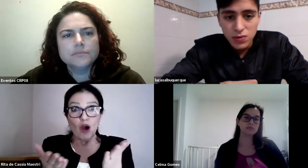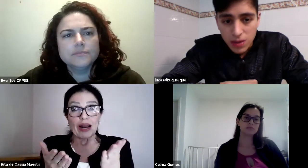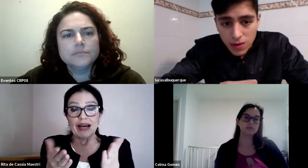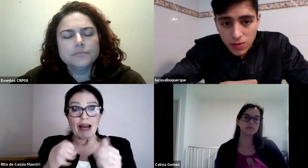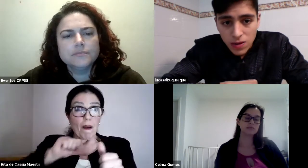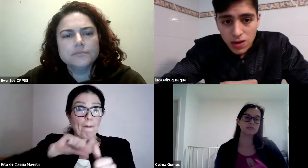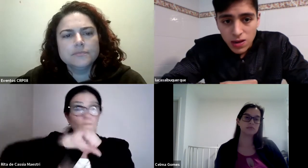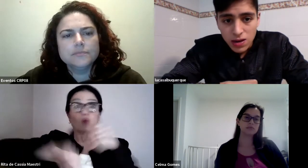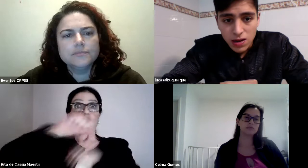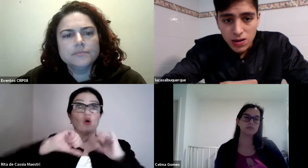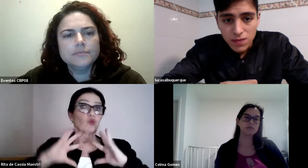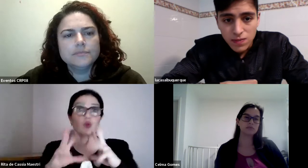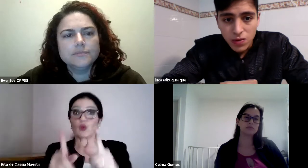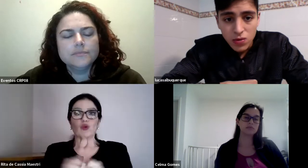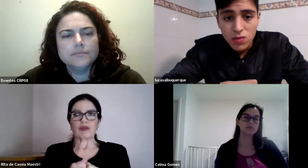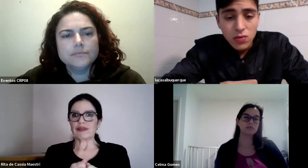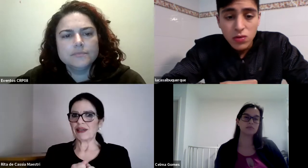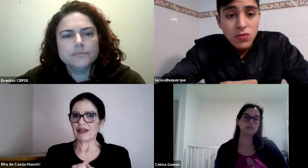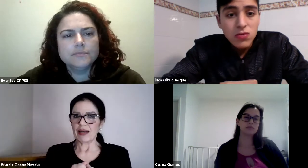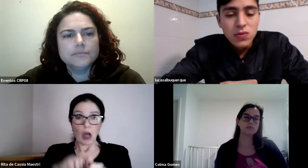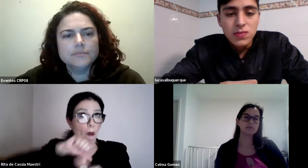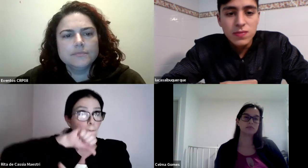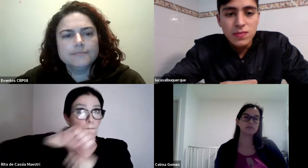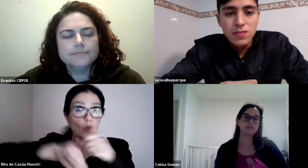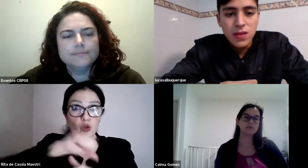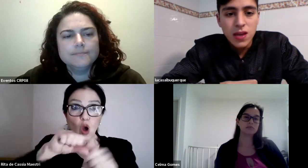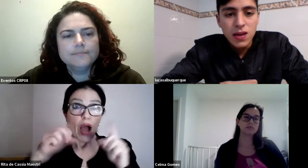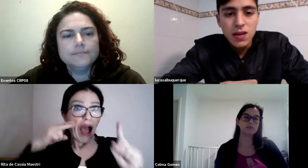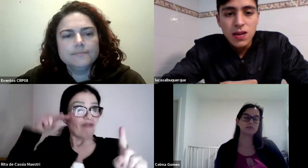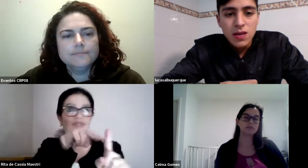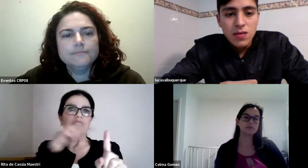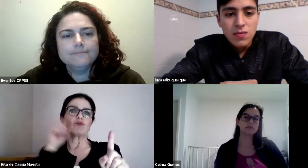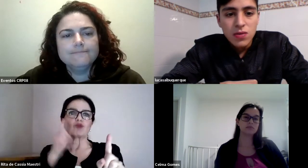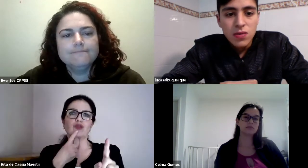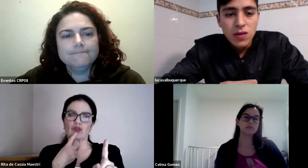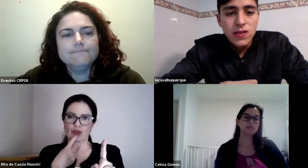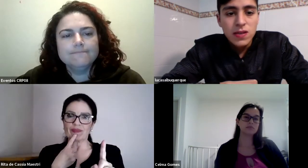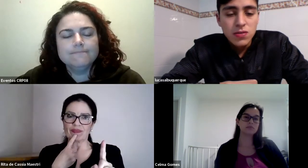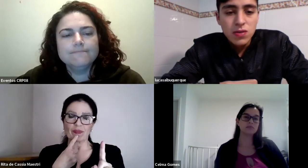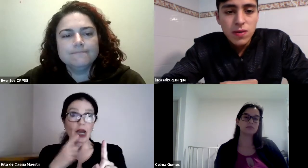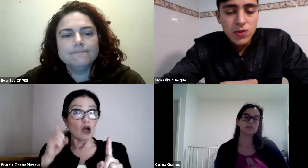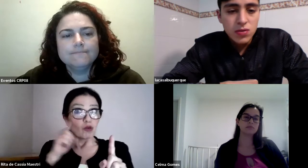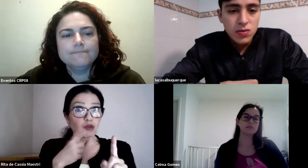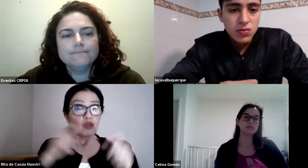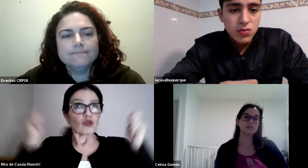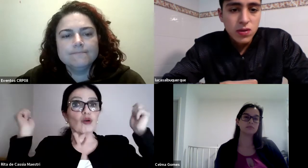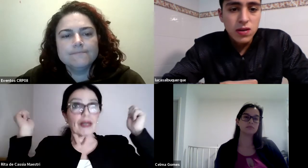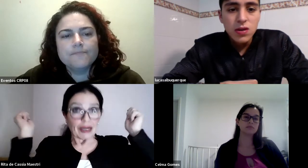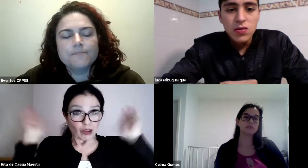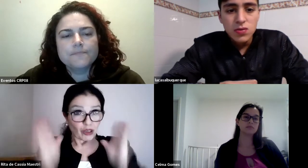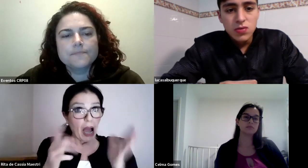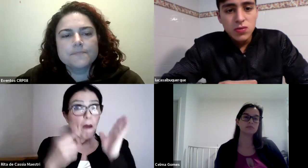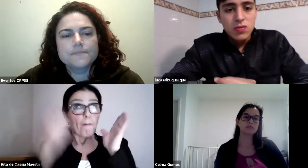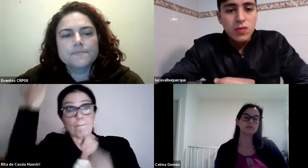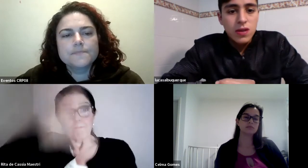consulto. Então, hoje mudou tudo, né? Mudou a visão sobre a pessoa surda.